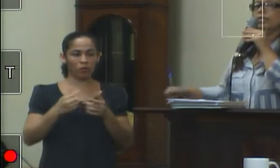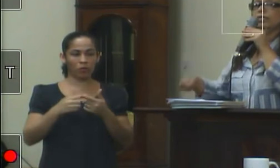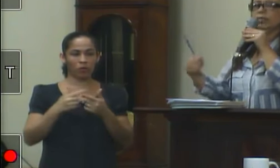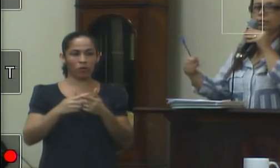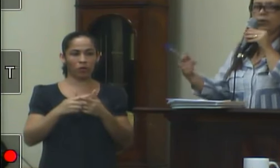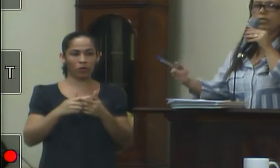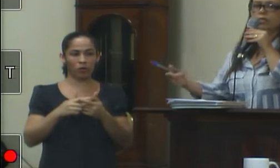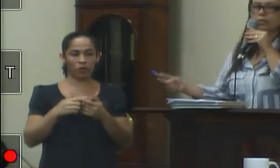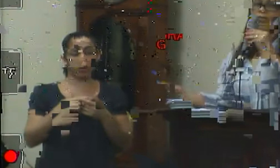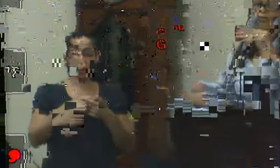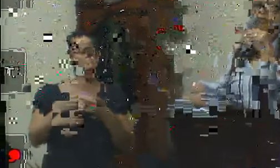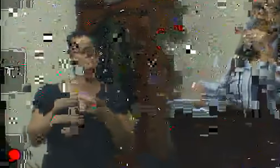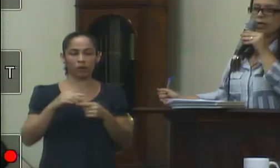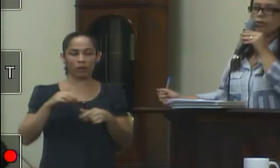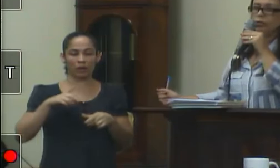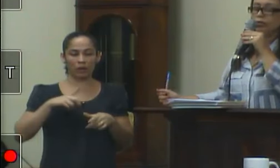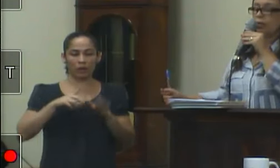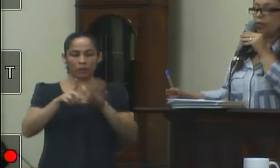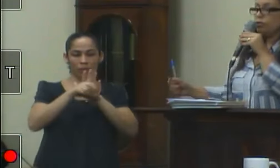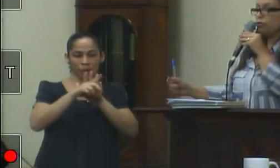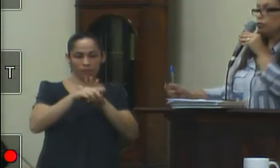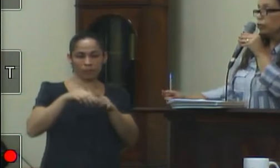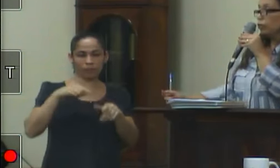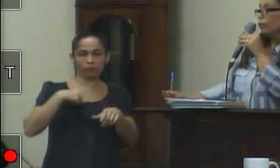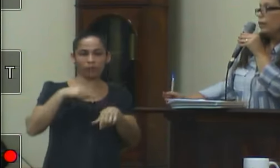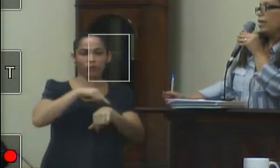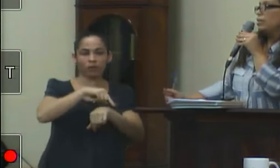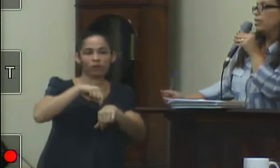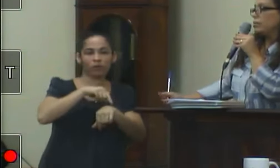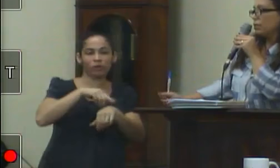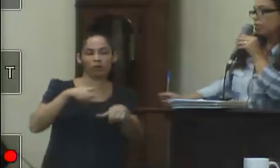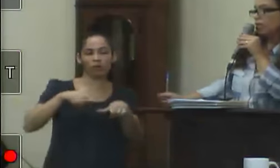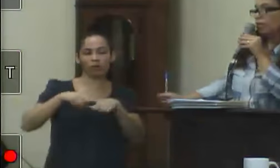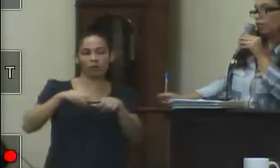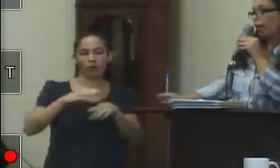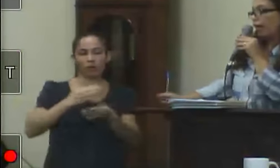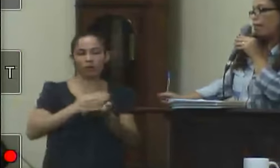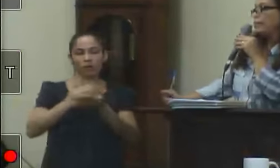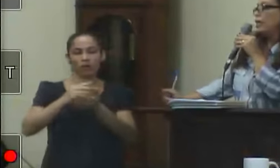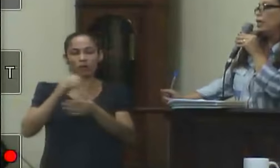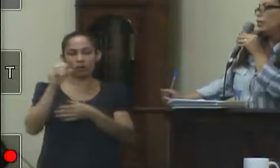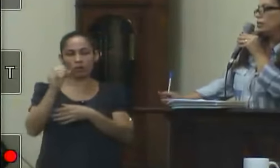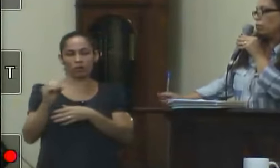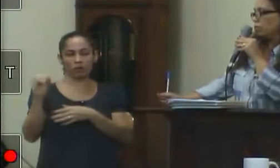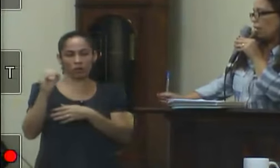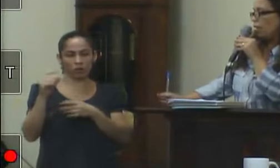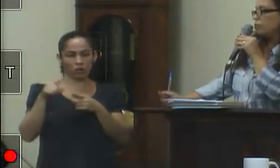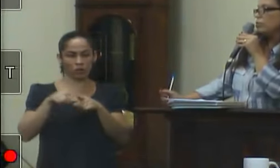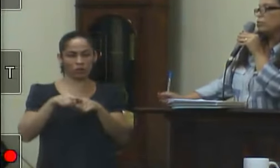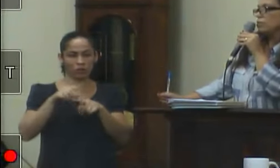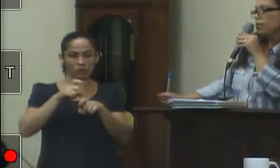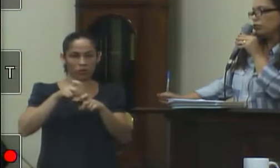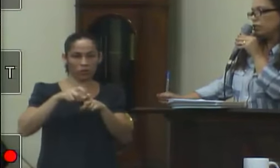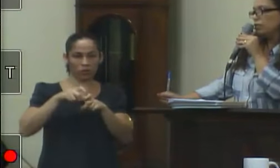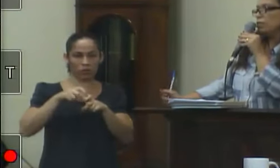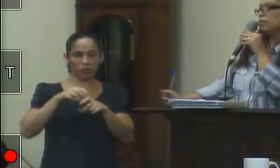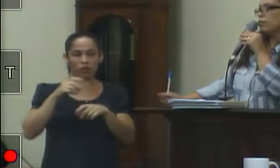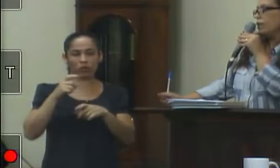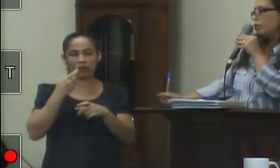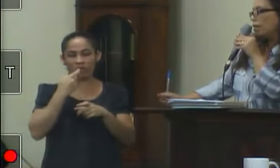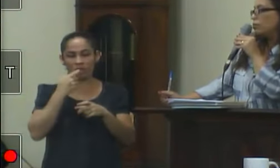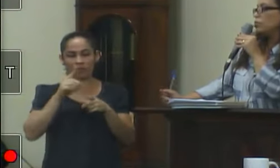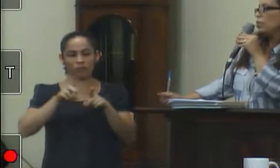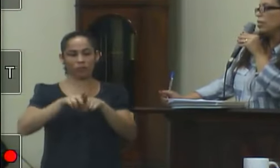solicita e que prioriza o Ministério da Saúde. Então, a partir de outubro, através da parceria com a FAA, os médicos, os dentistas,